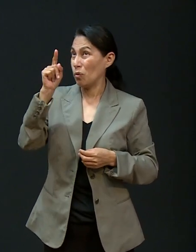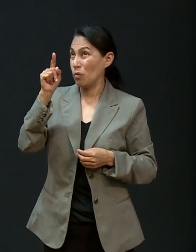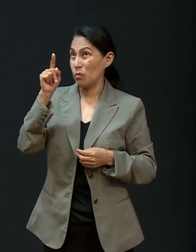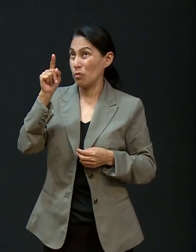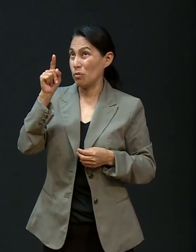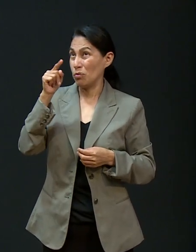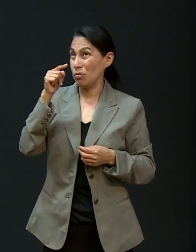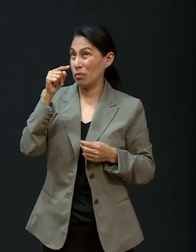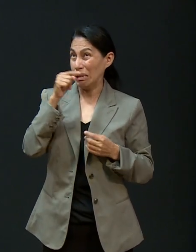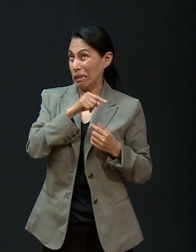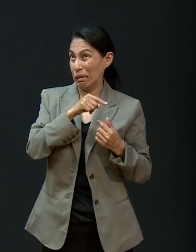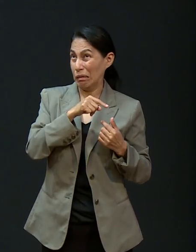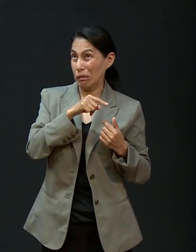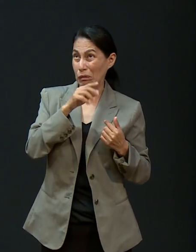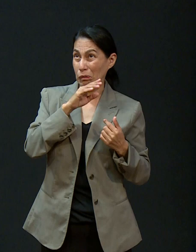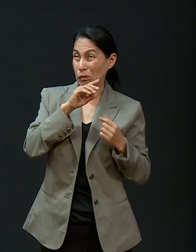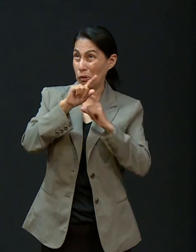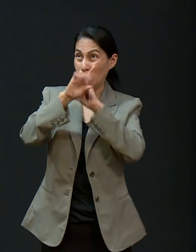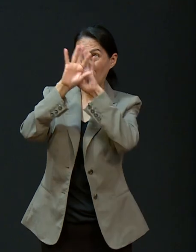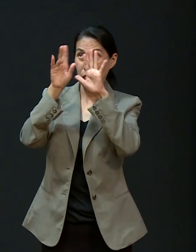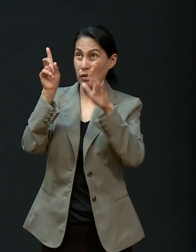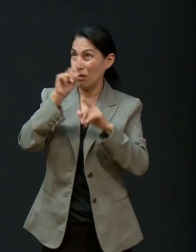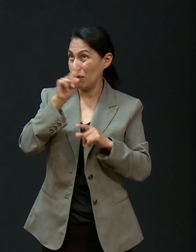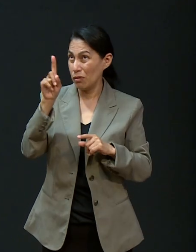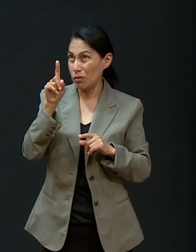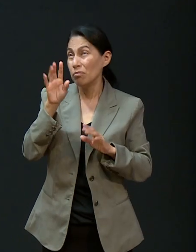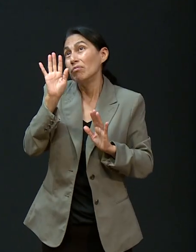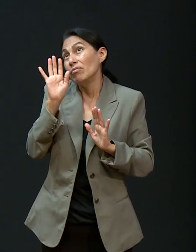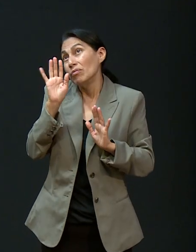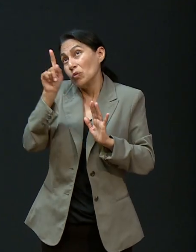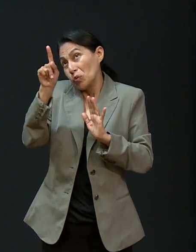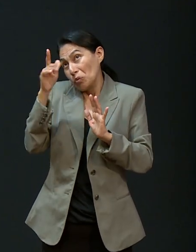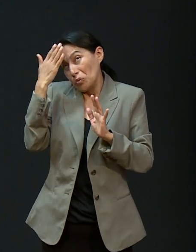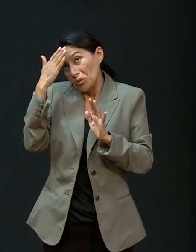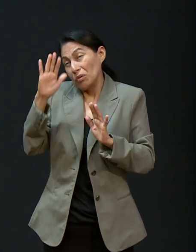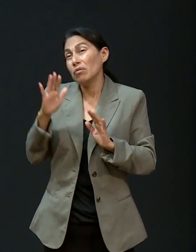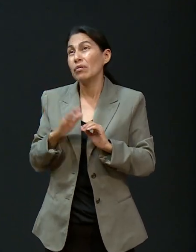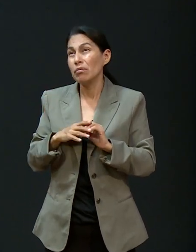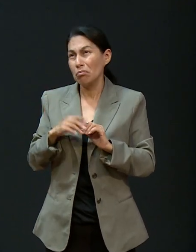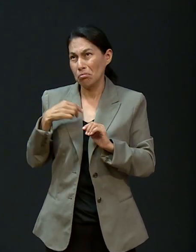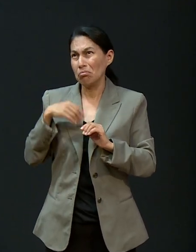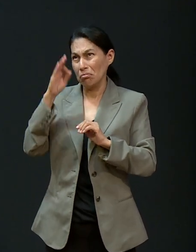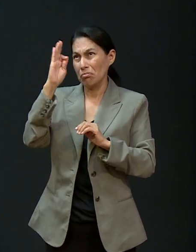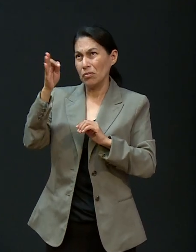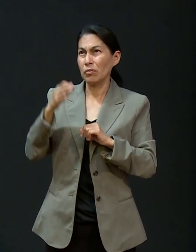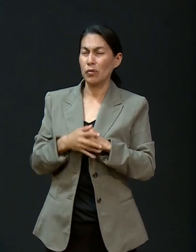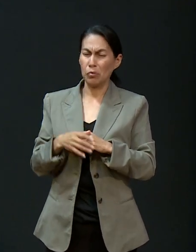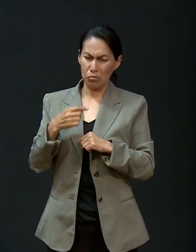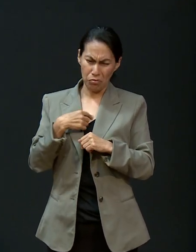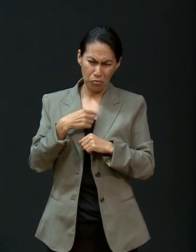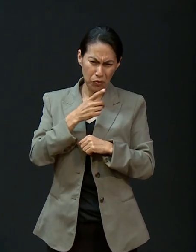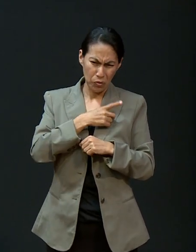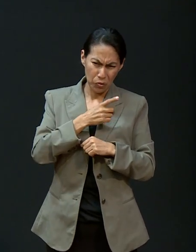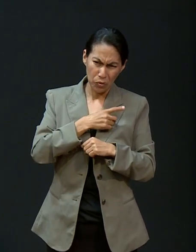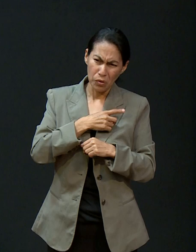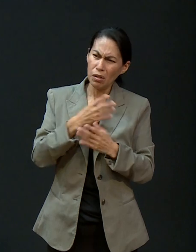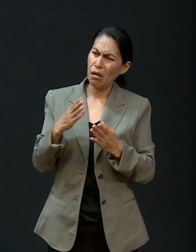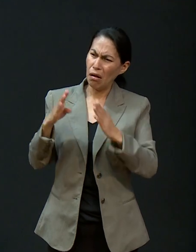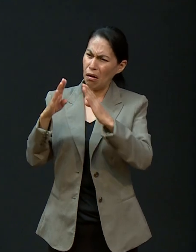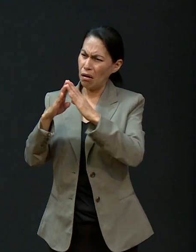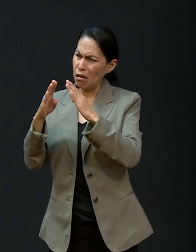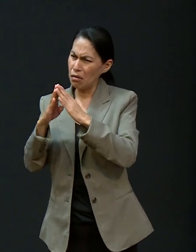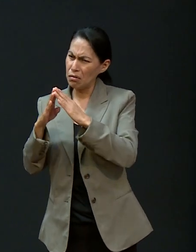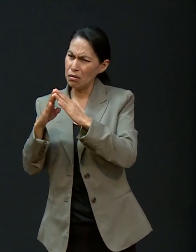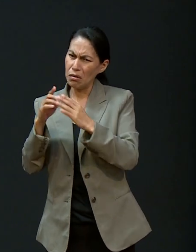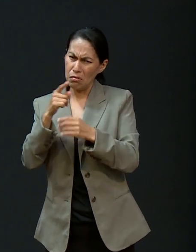pero si no es, tú sabes lo mejor, así, en el piso. Me, estaba sola,